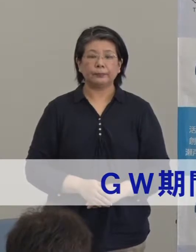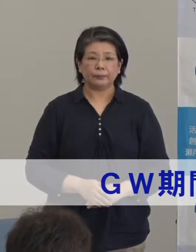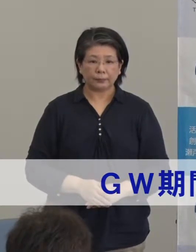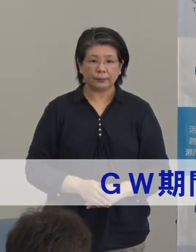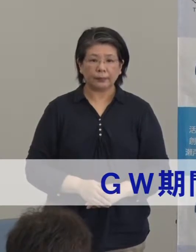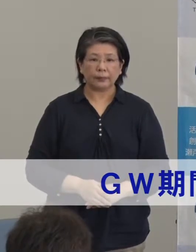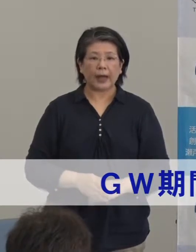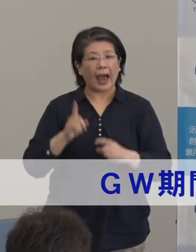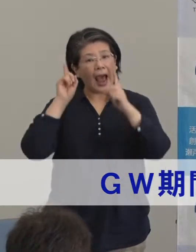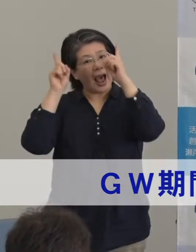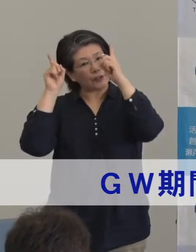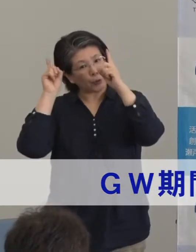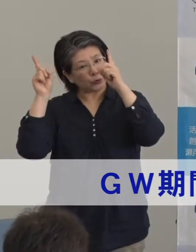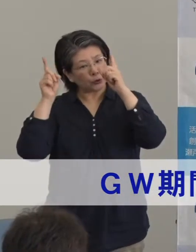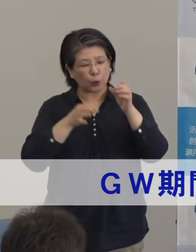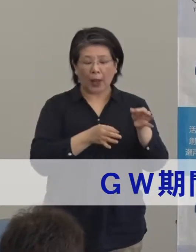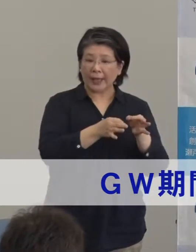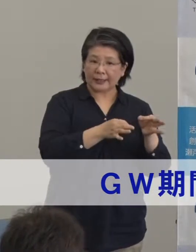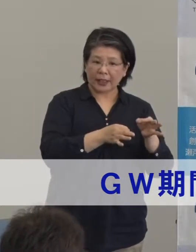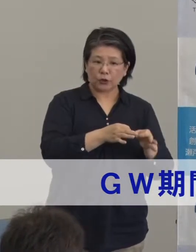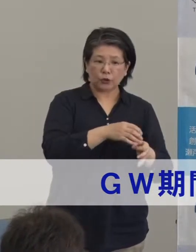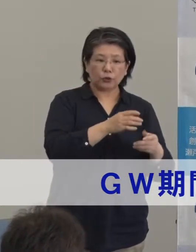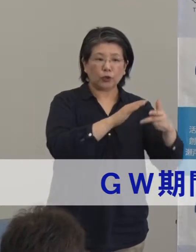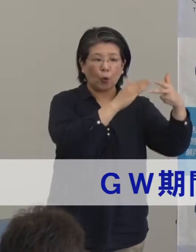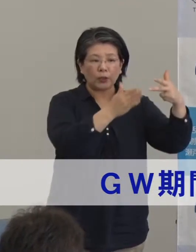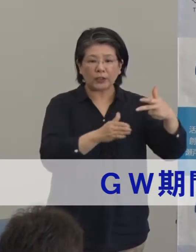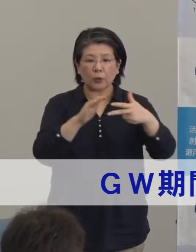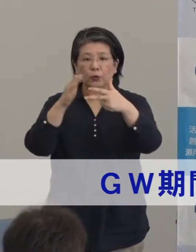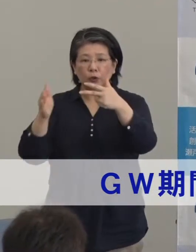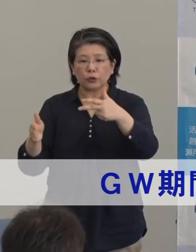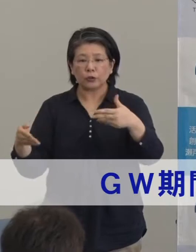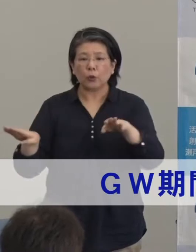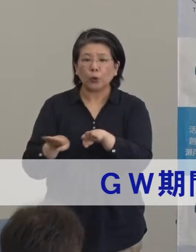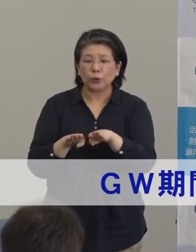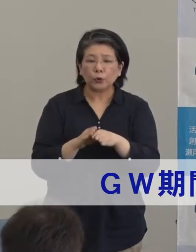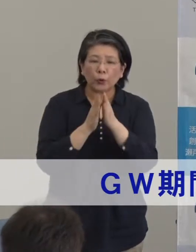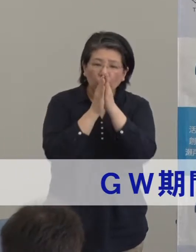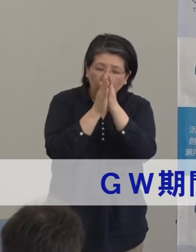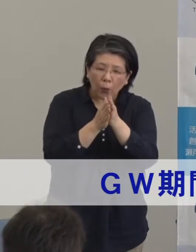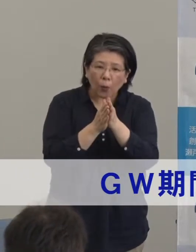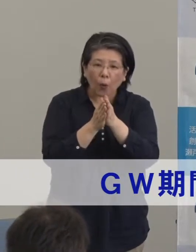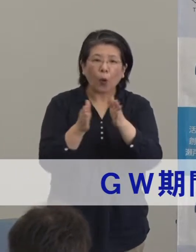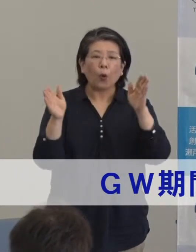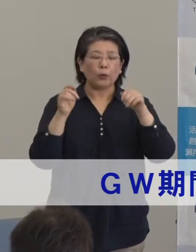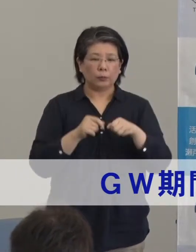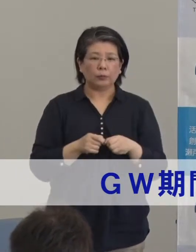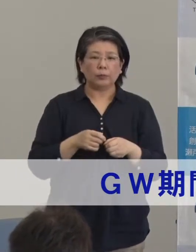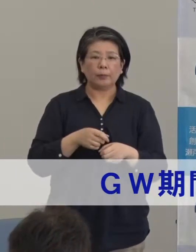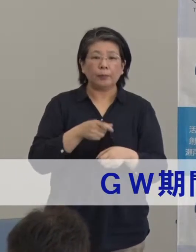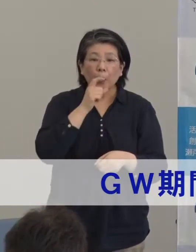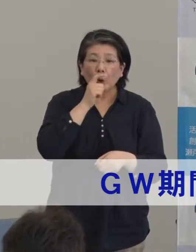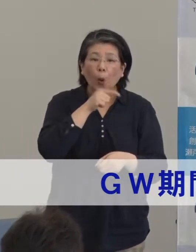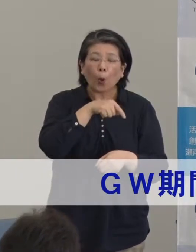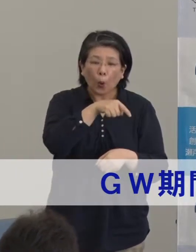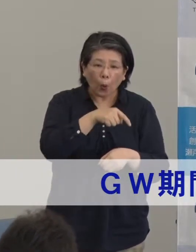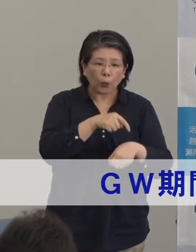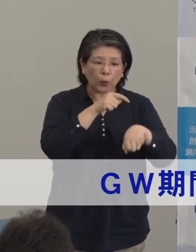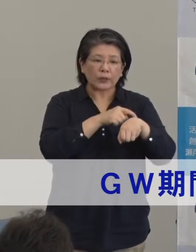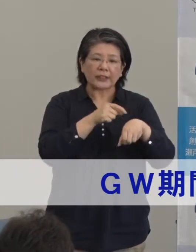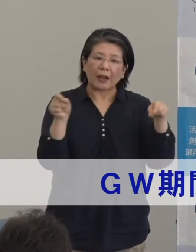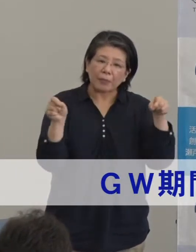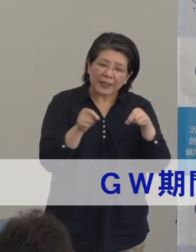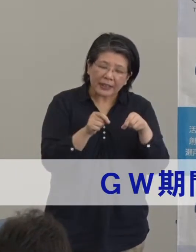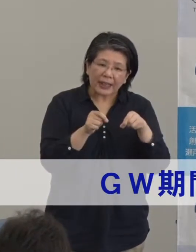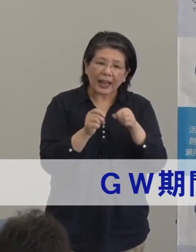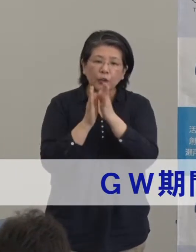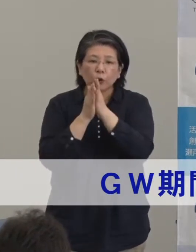遊興施設や商業施設等の休業要請、また店舗等への夜間営業の短縮要請、 時間短縮要請が